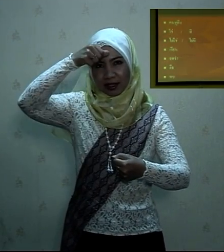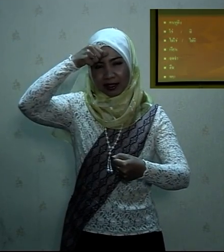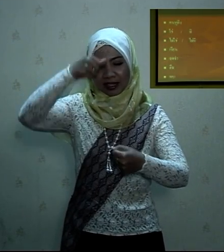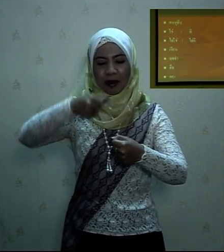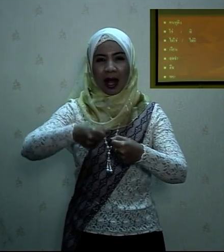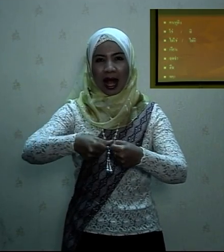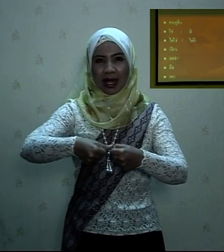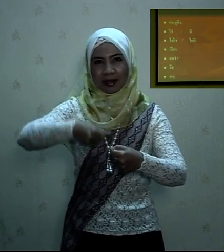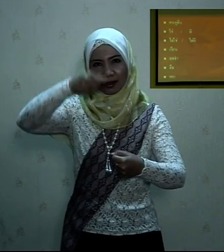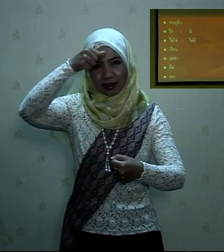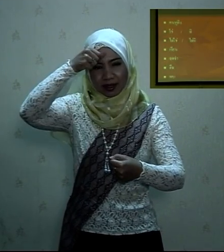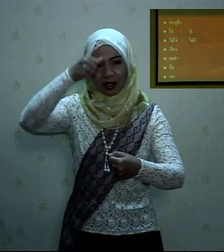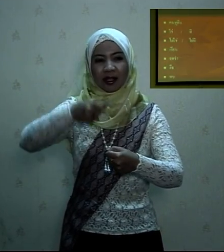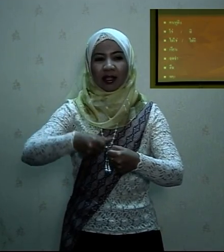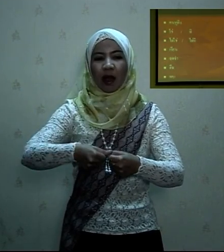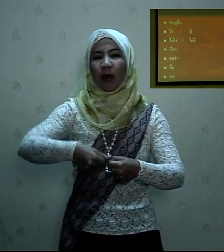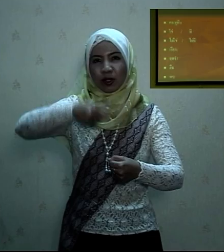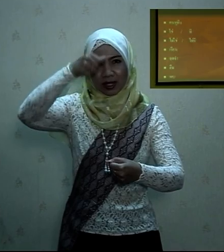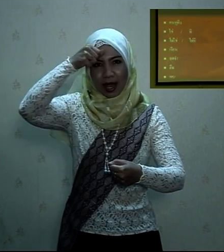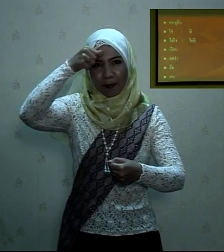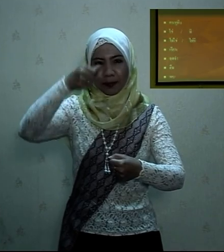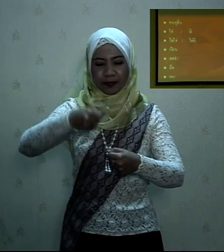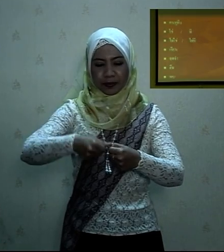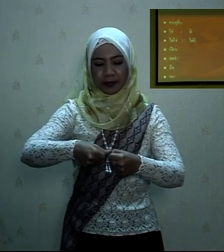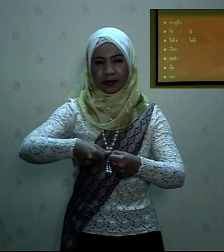แตะที่หน้าผากคำว่าจดจำ